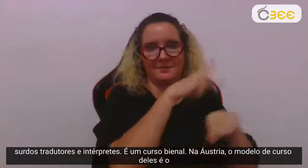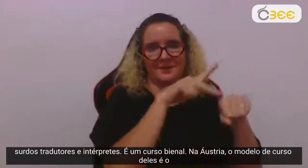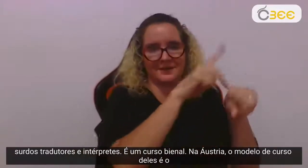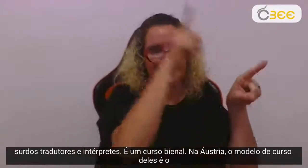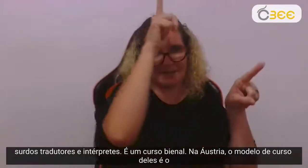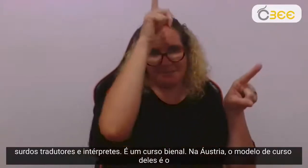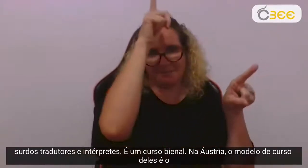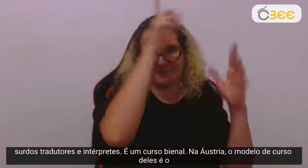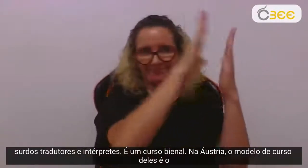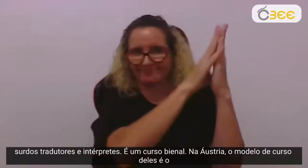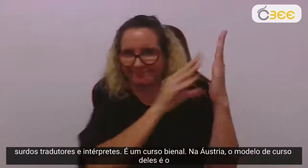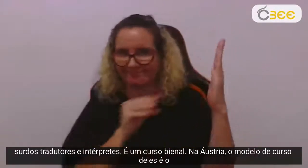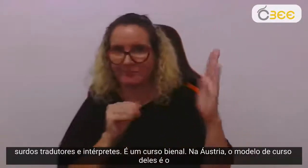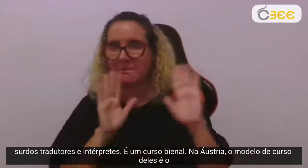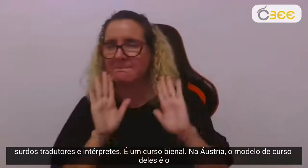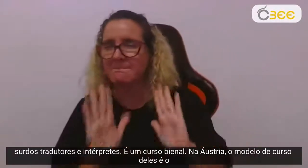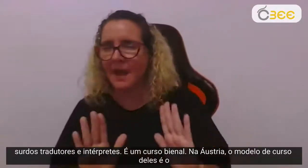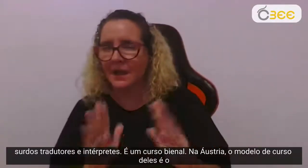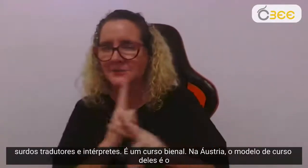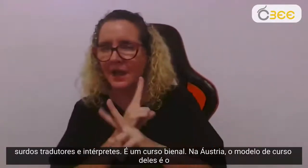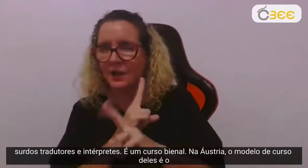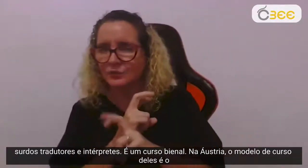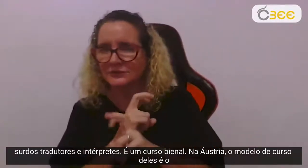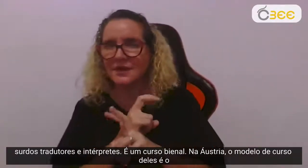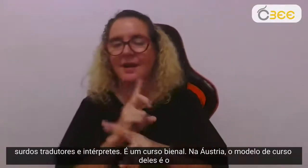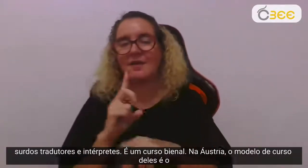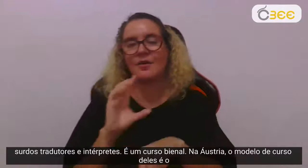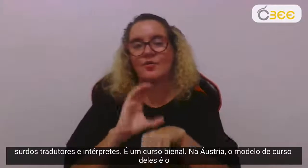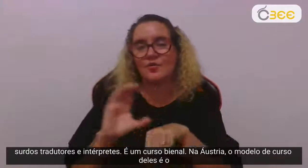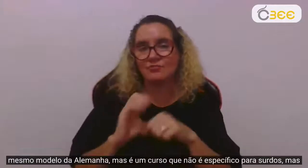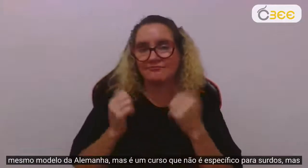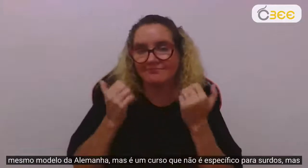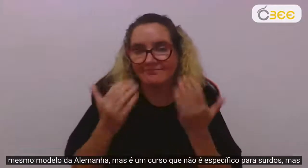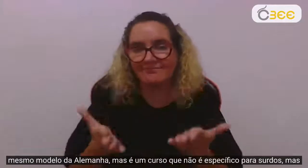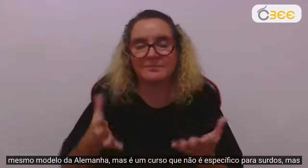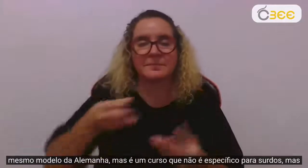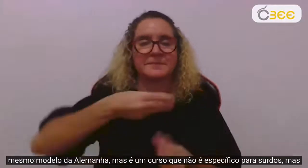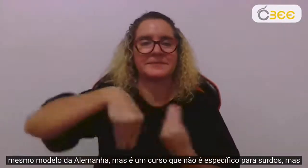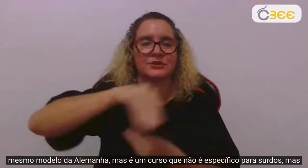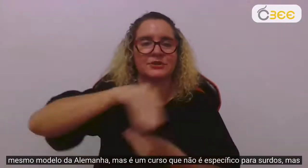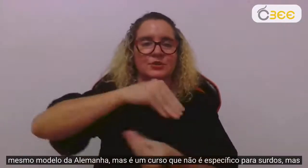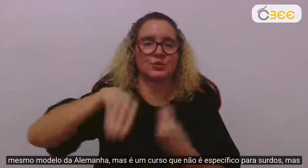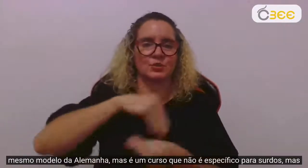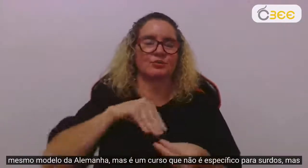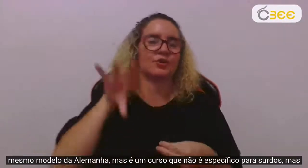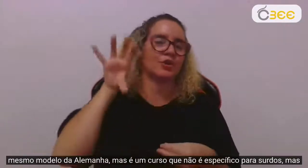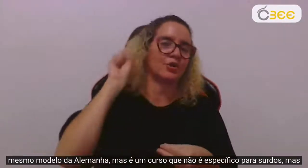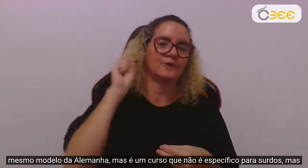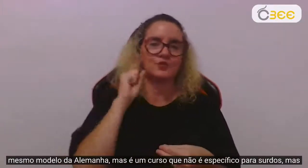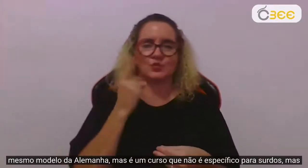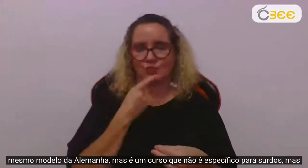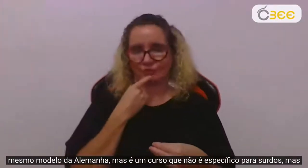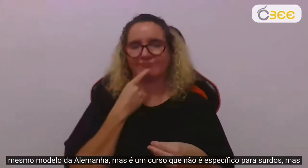o modelo de curso deles é o mesmo modelo da Alemanha,